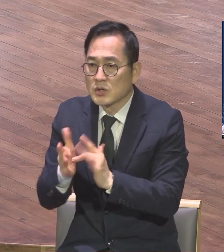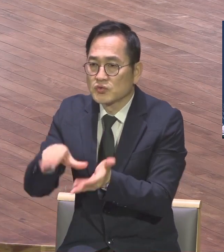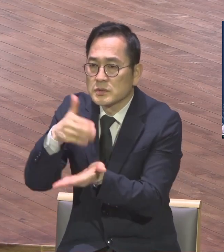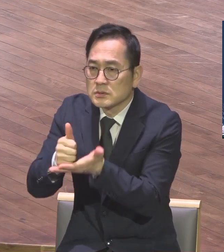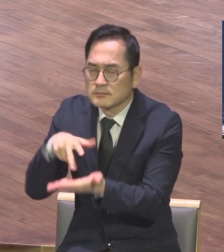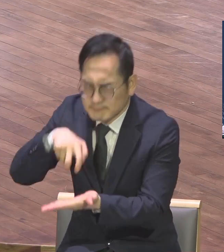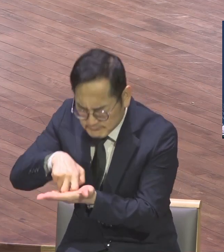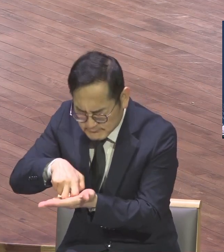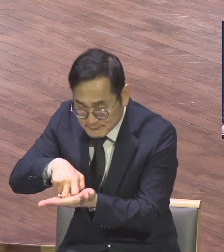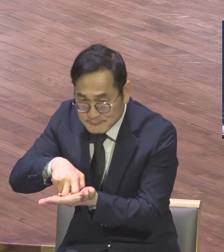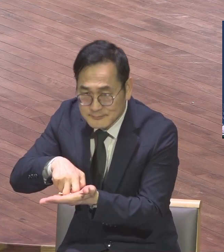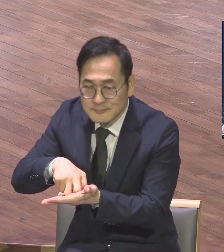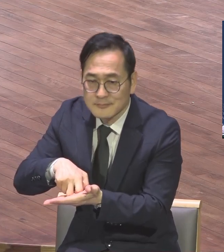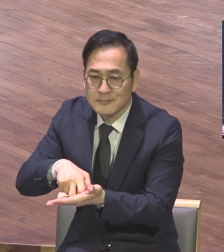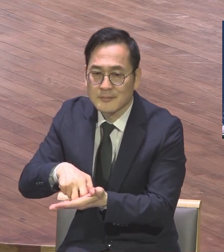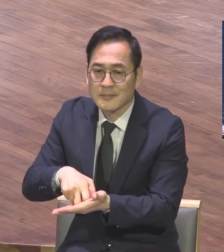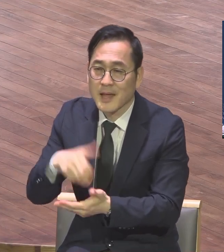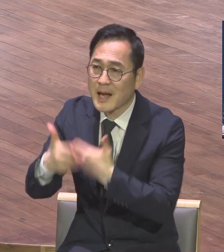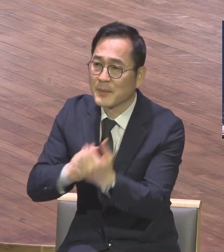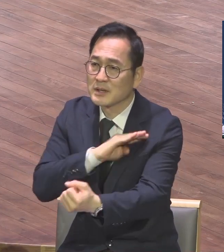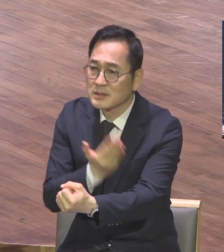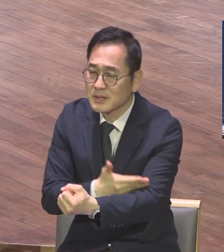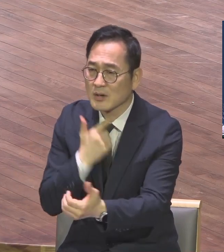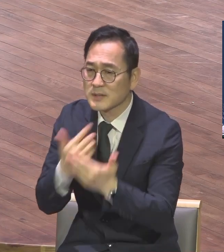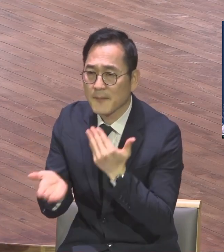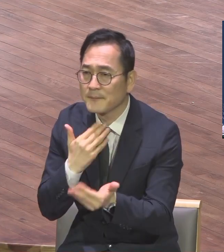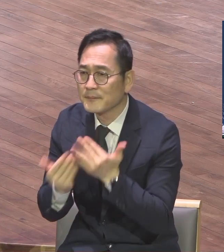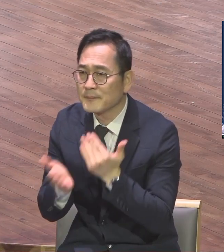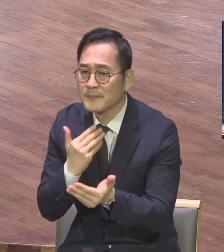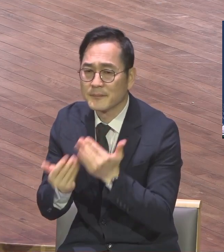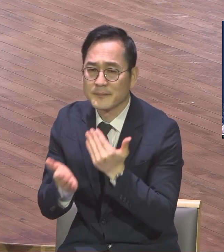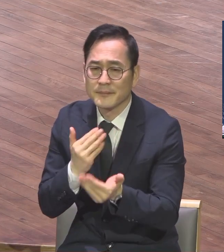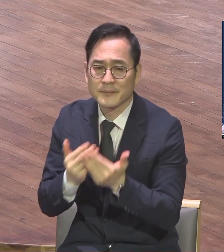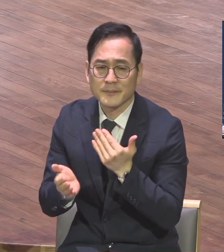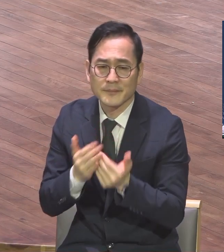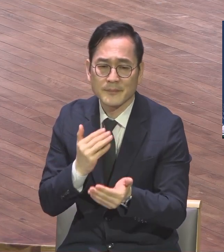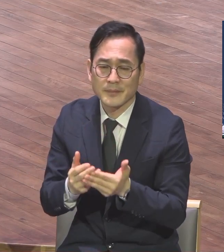살아계심을 목도하고 하나님의 능력을 체험하는 역사들이 일어났어요.